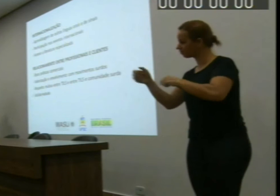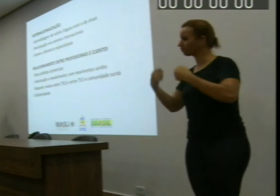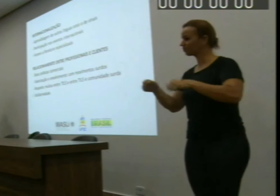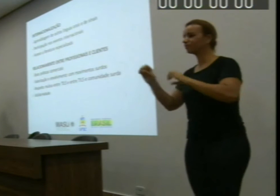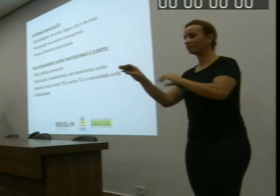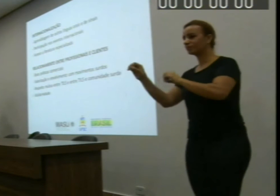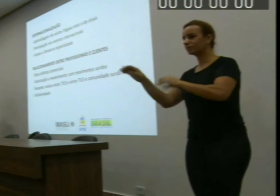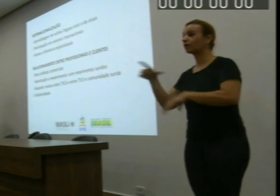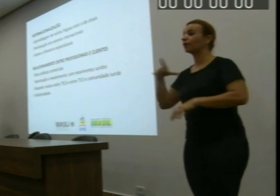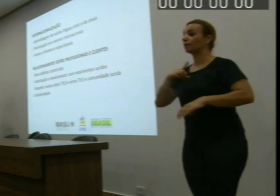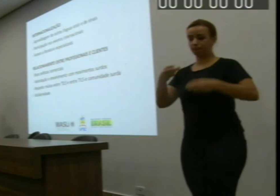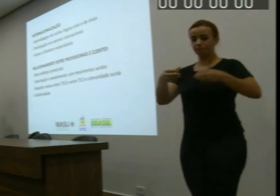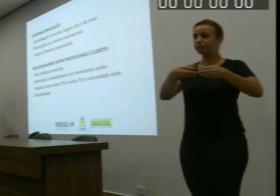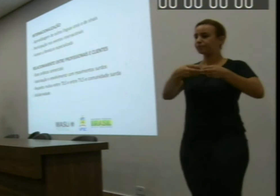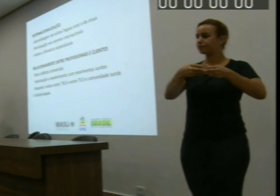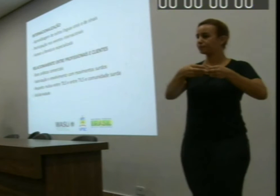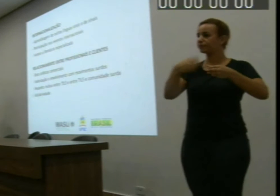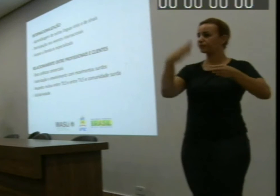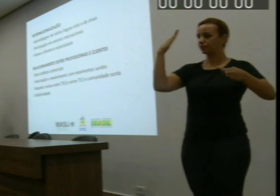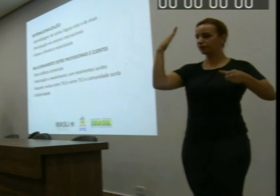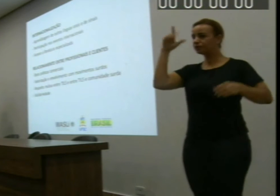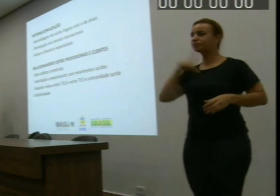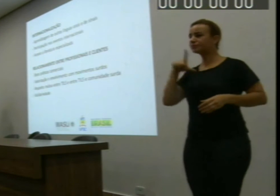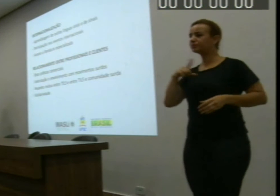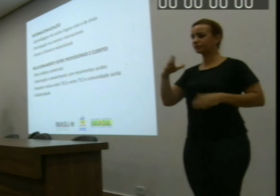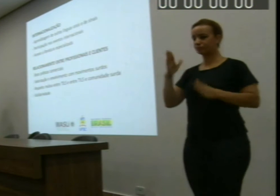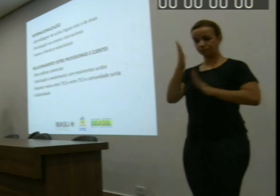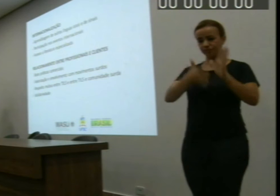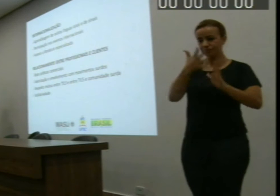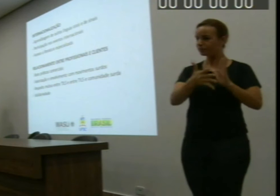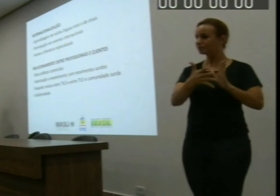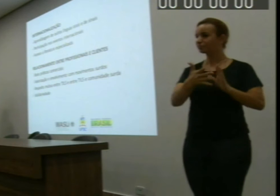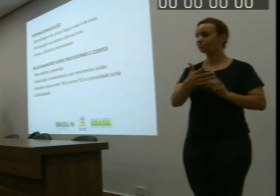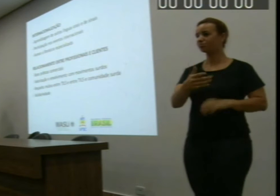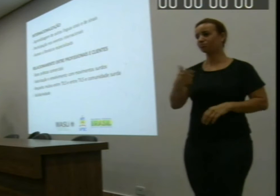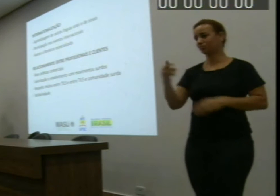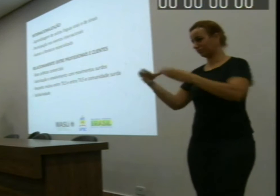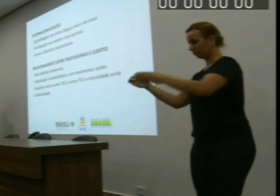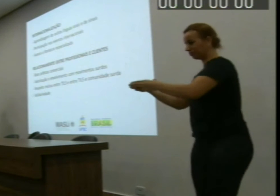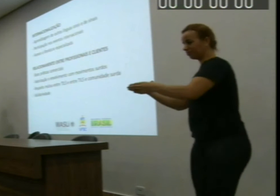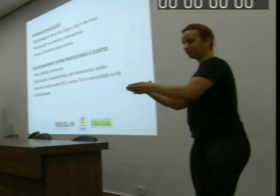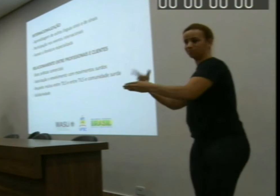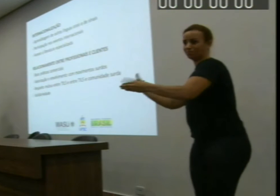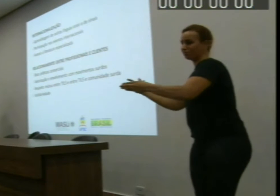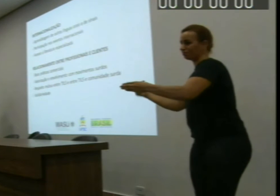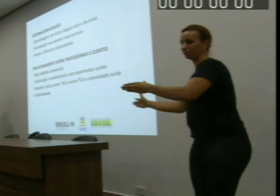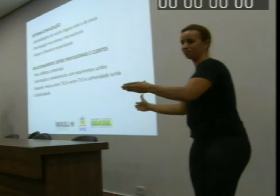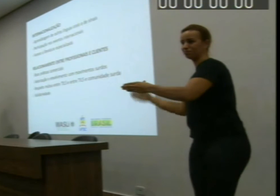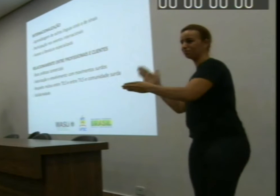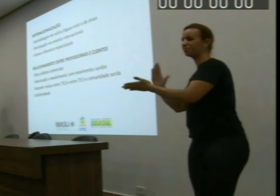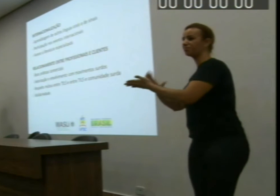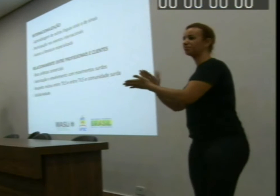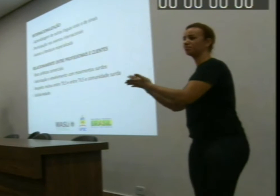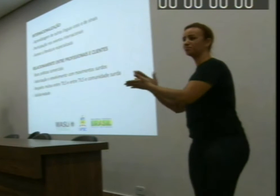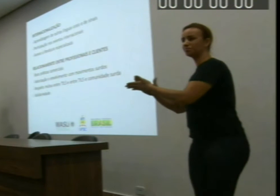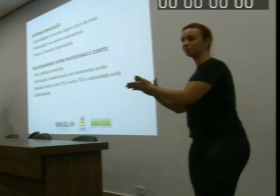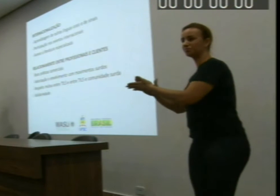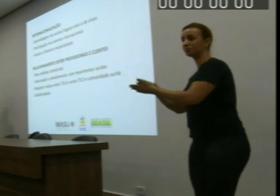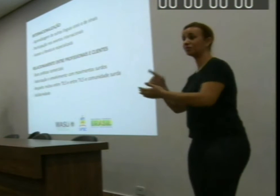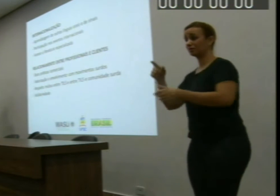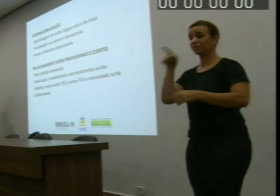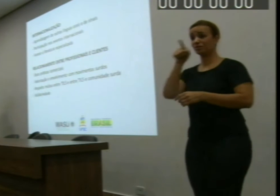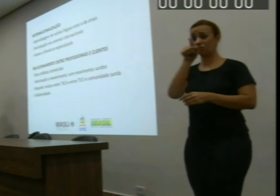intérpretes formados qualificados em cursos de bacharelado tem uma central tem escolas com intérpretes tem